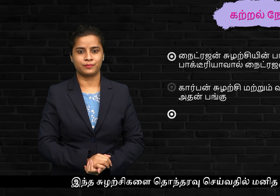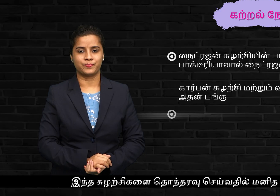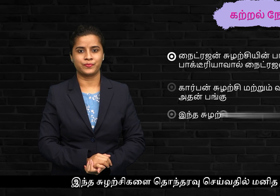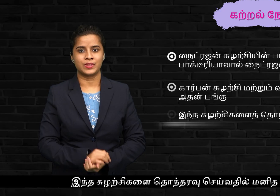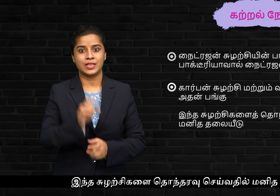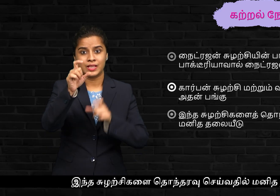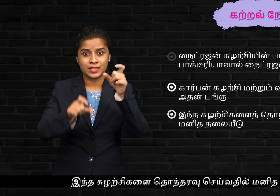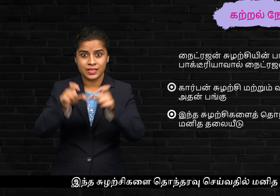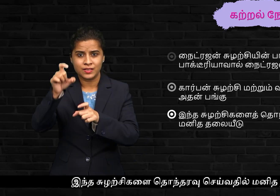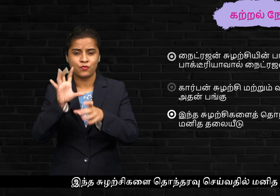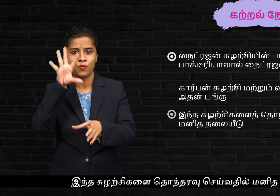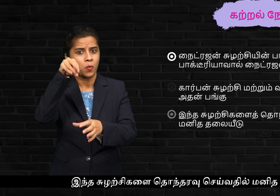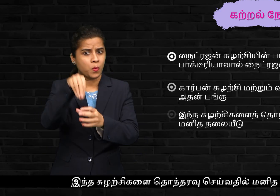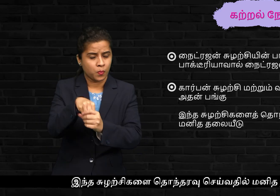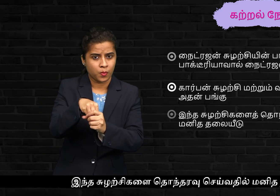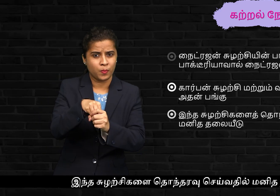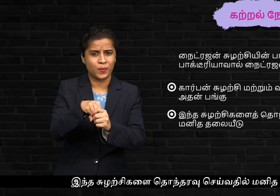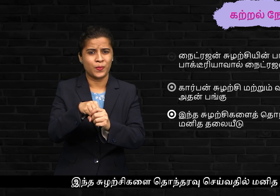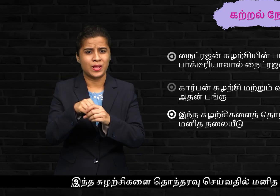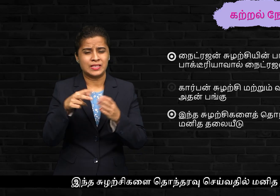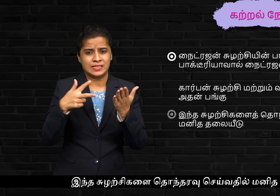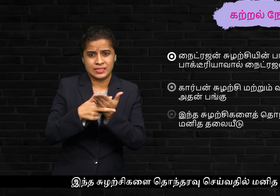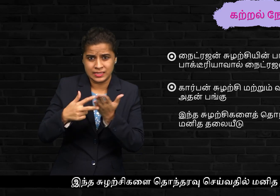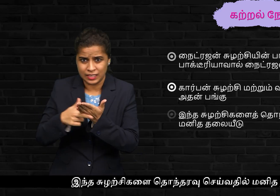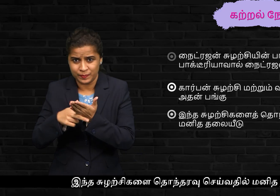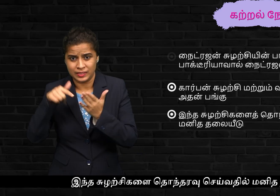இந்த சுழற்சிகளை தொந்தரவு செய்வதில் மனித தலையீடு.